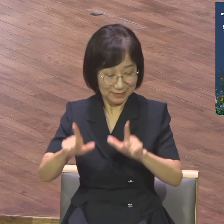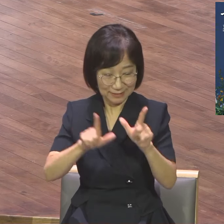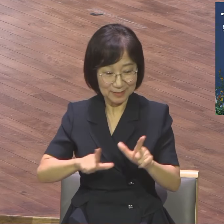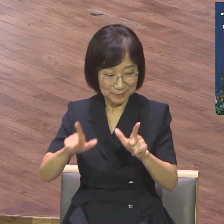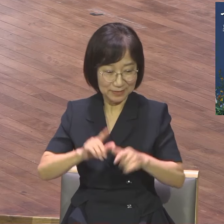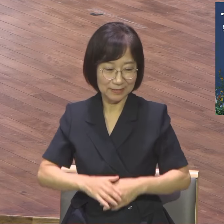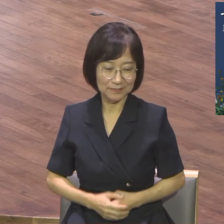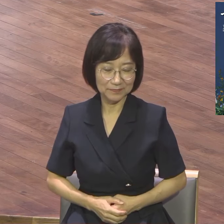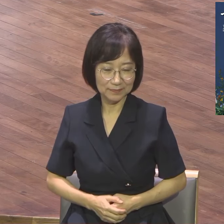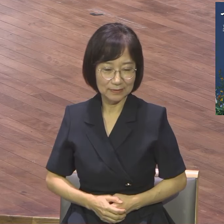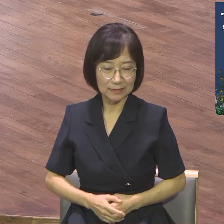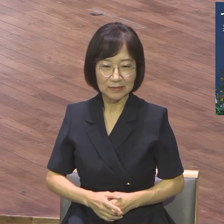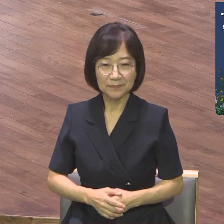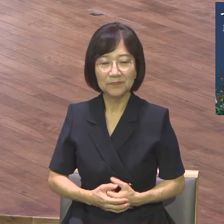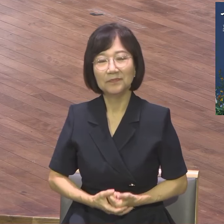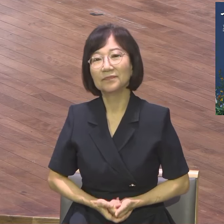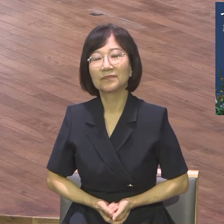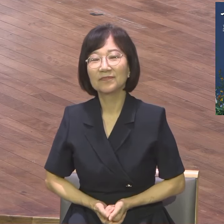이게 체질화 돼야 돼.